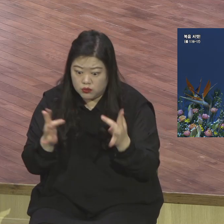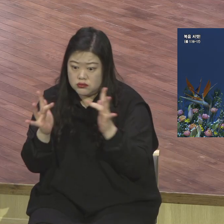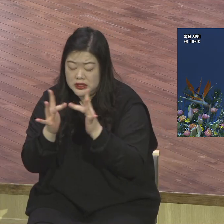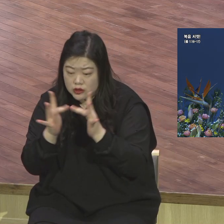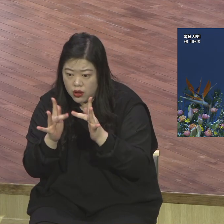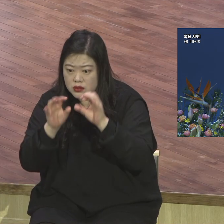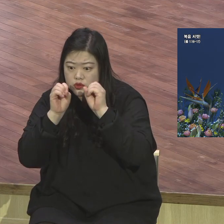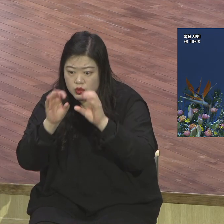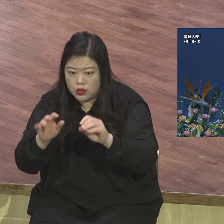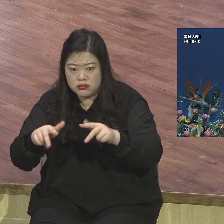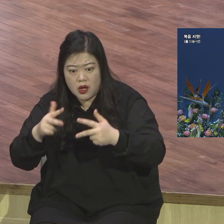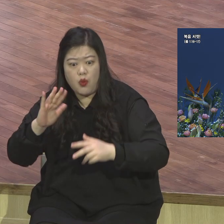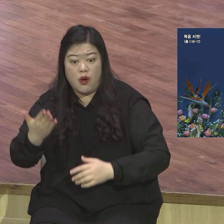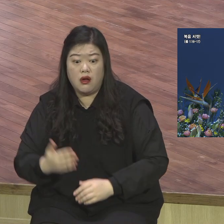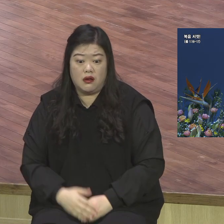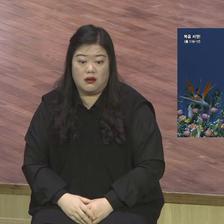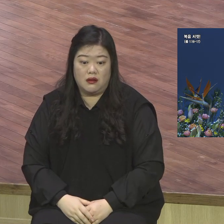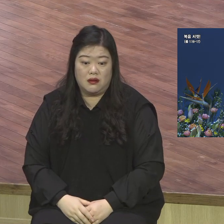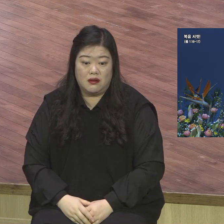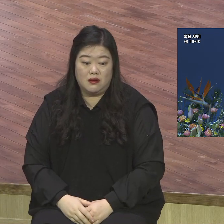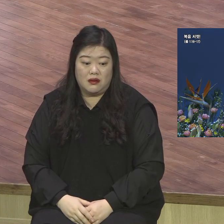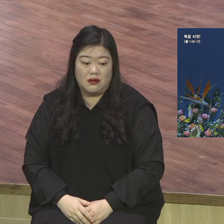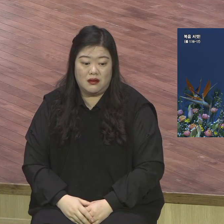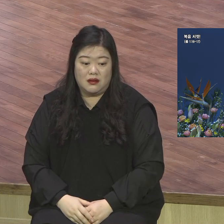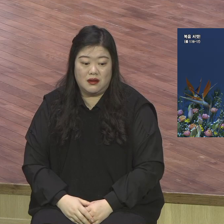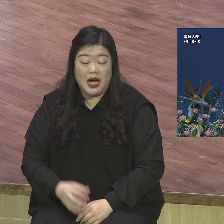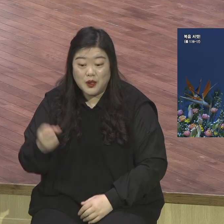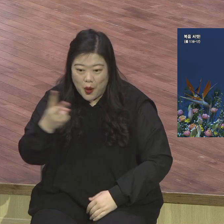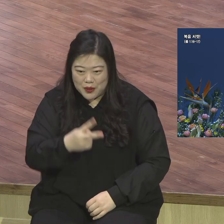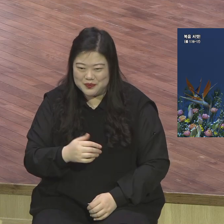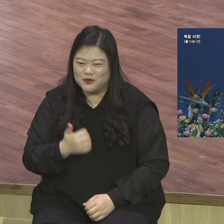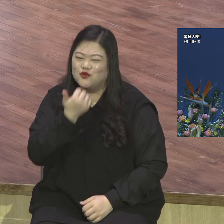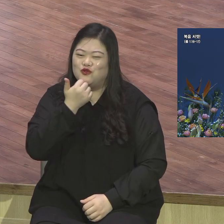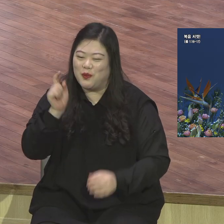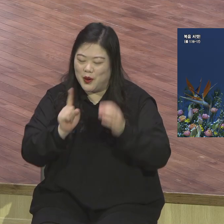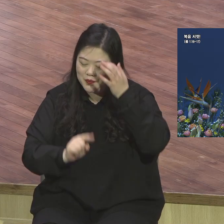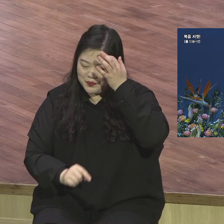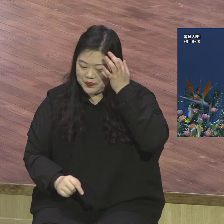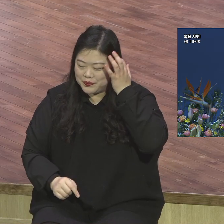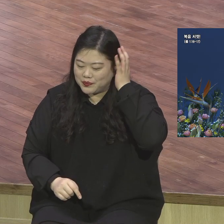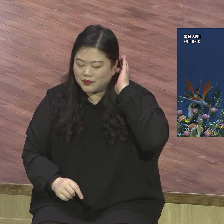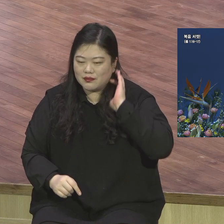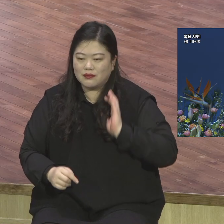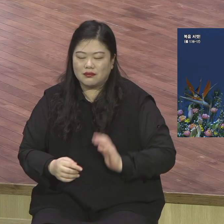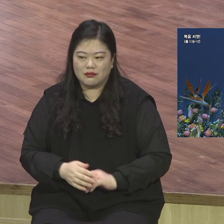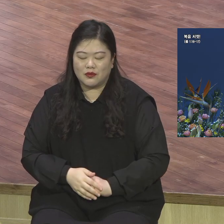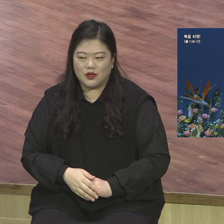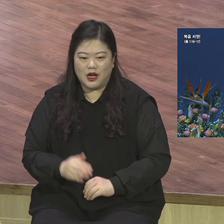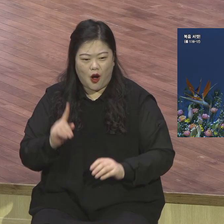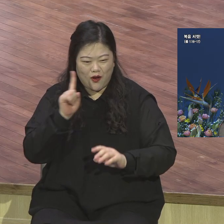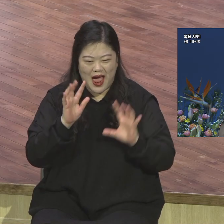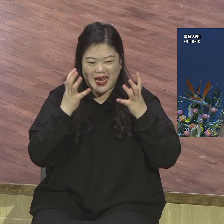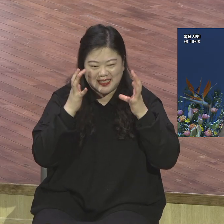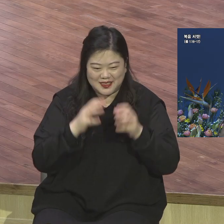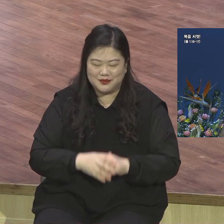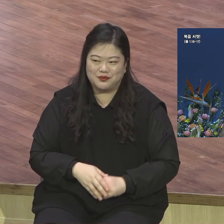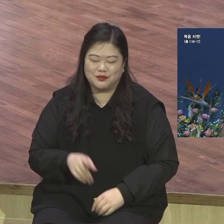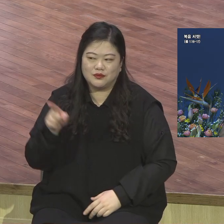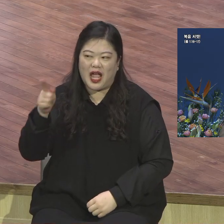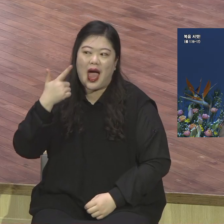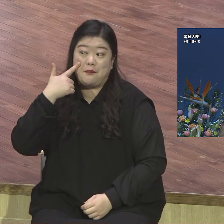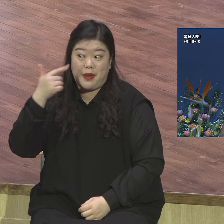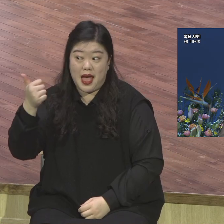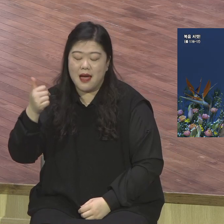아빠는 복음인데 엄마는 율법이야. 대부분 그렇게 많이 나와요. 근데 아빠들은 복음 같아. 아빠는 복음 같아. 엄마는